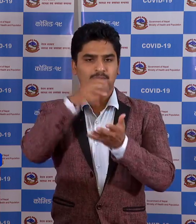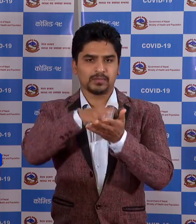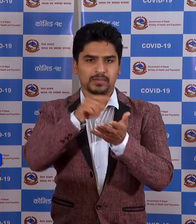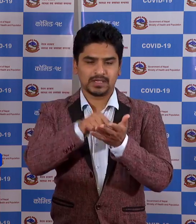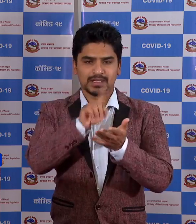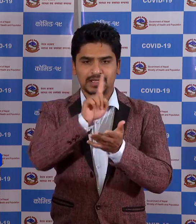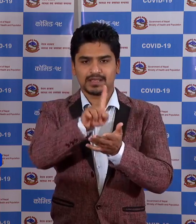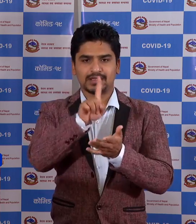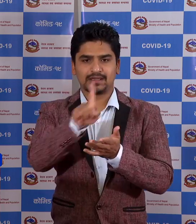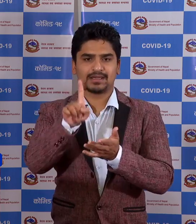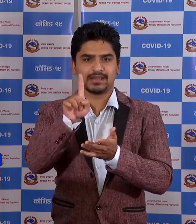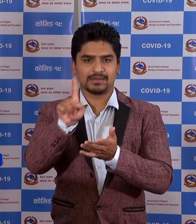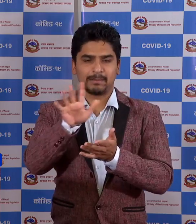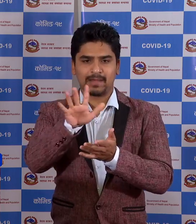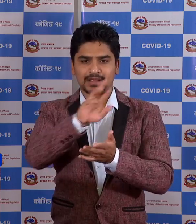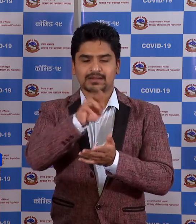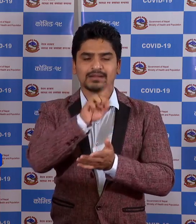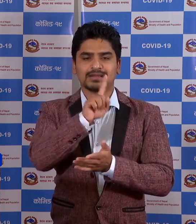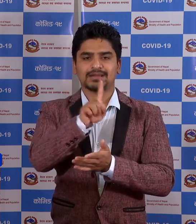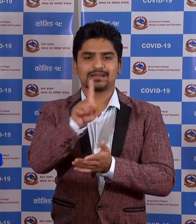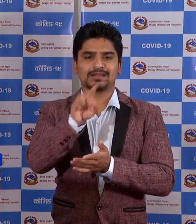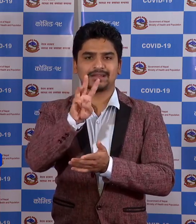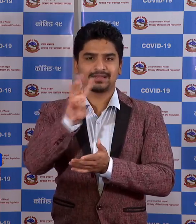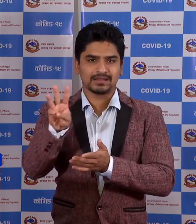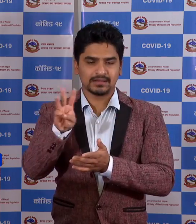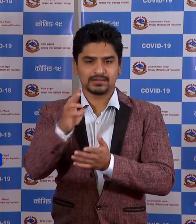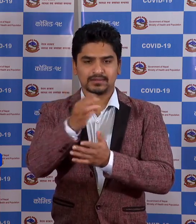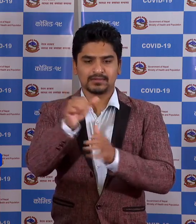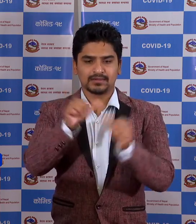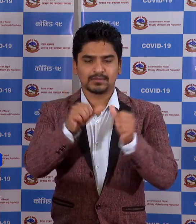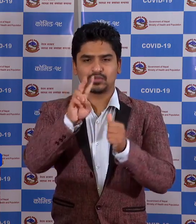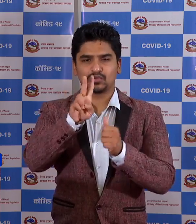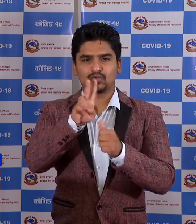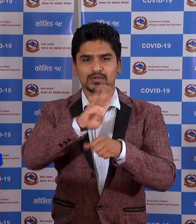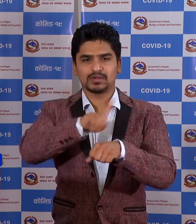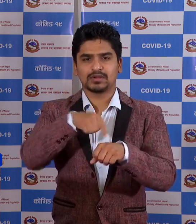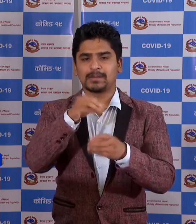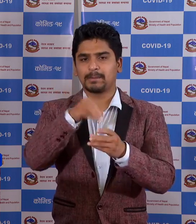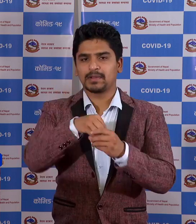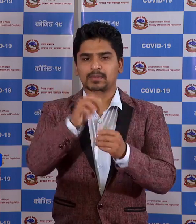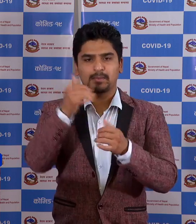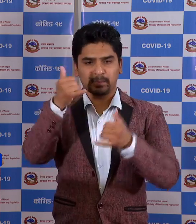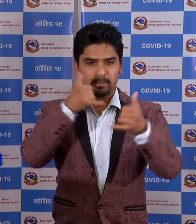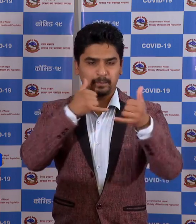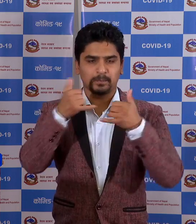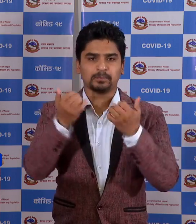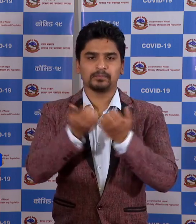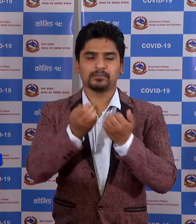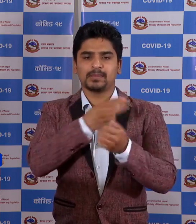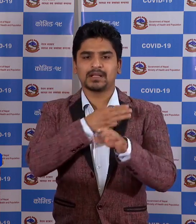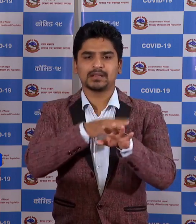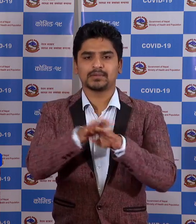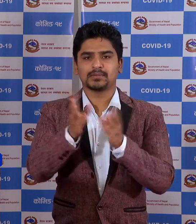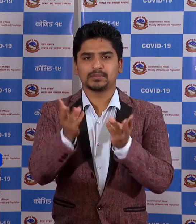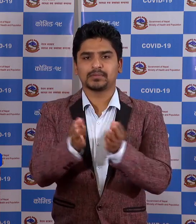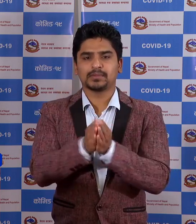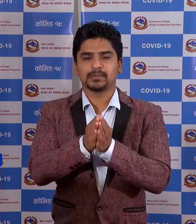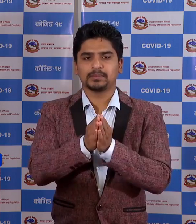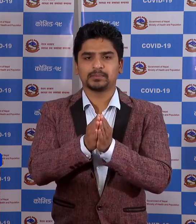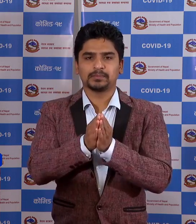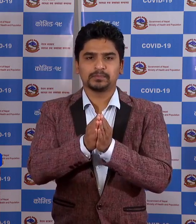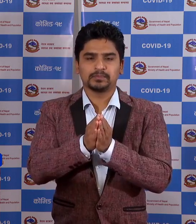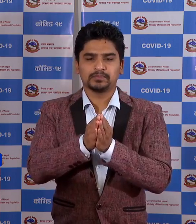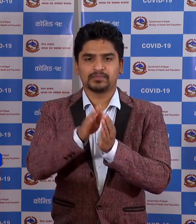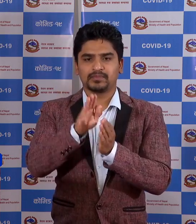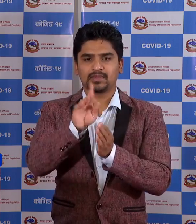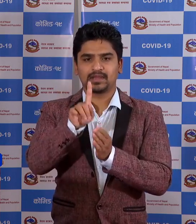सेन्टर 11:15 र 11:33, जसमा गत 24 घण्टामा कल गर्ने व्यक्तिहरूको संख्या, कलहरूको